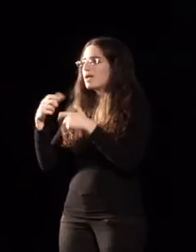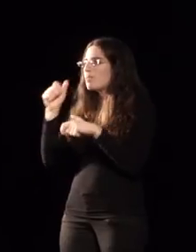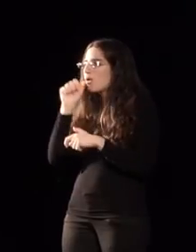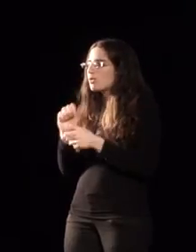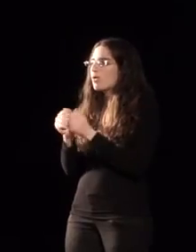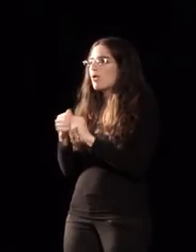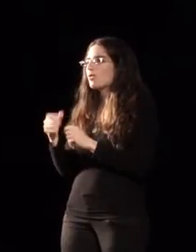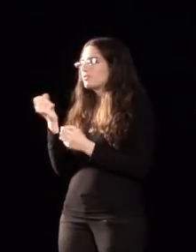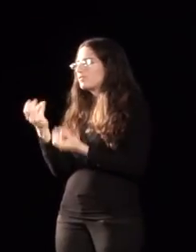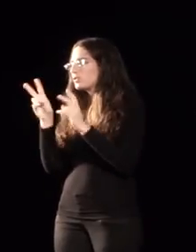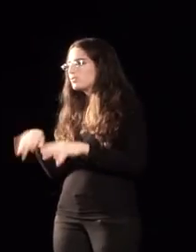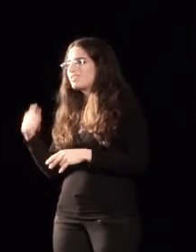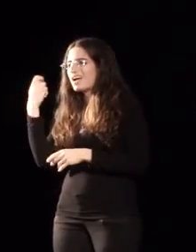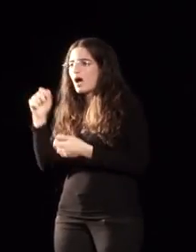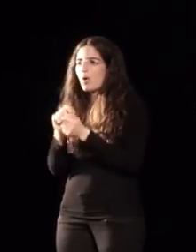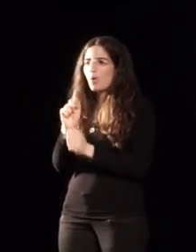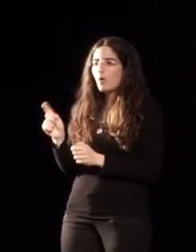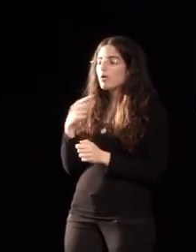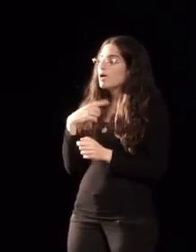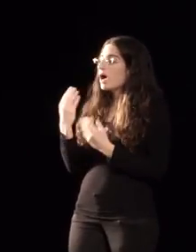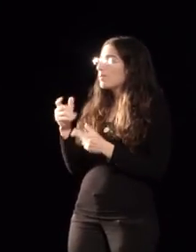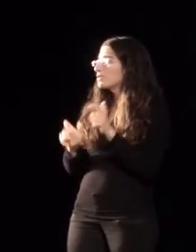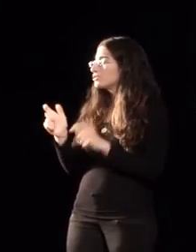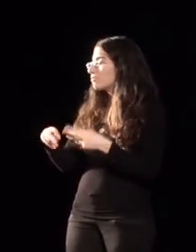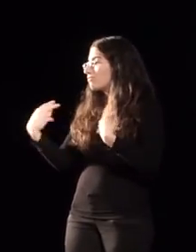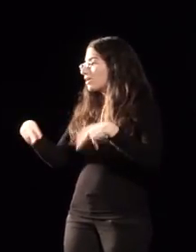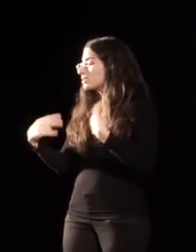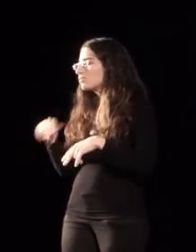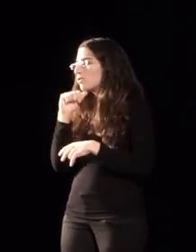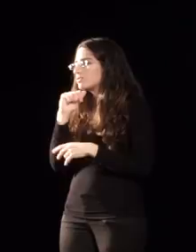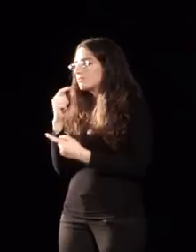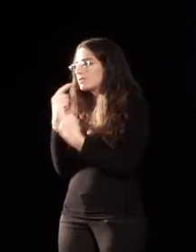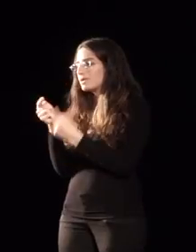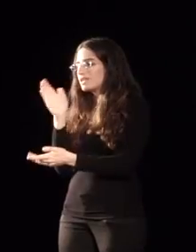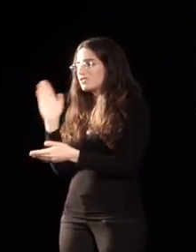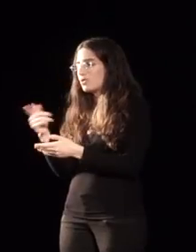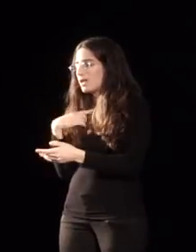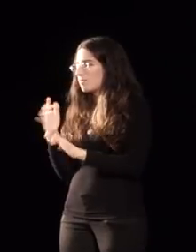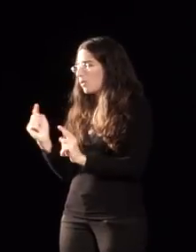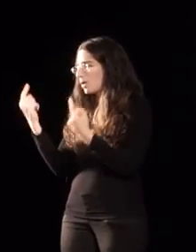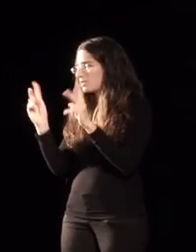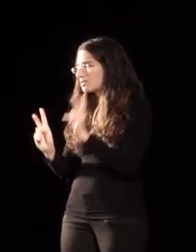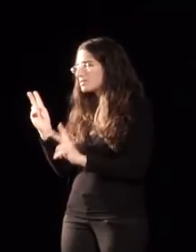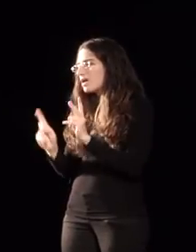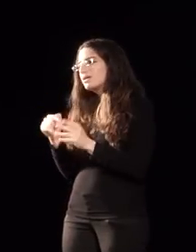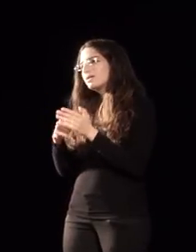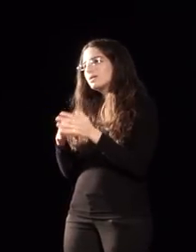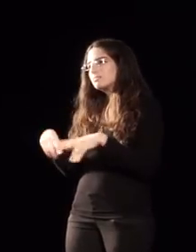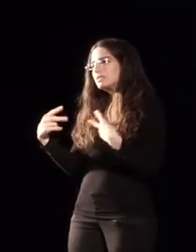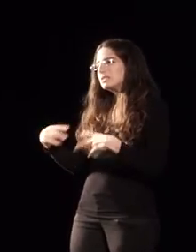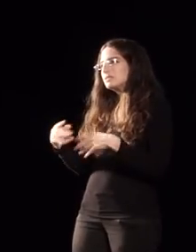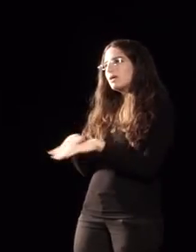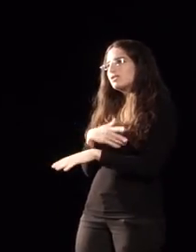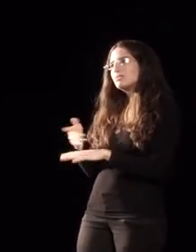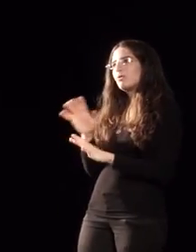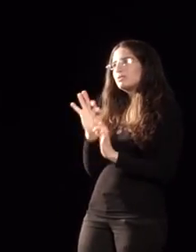או לא יקר, הרבה אנשים מפחדים או לא נעים להם לדבר באופן ישיר על מה שקורה בתעשיות, כי זה גורם להם להרגיש כאילו הם עושים משהו לא בסדר, אבל אם הם מדברים